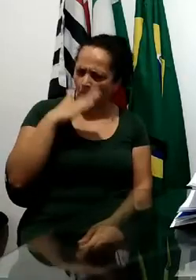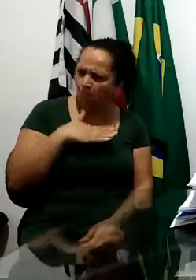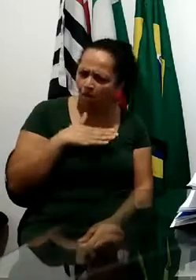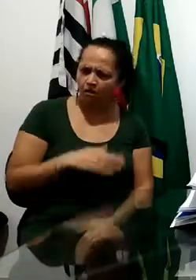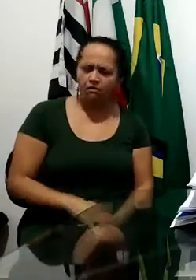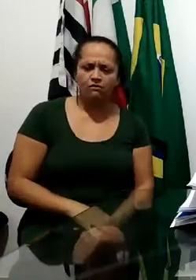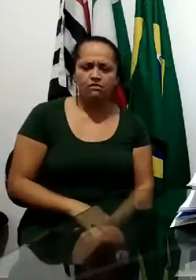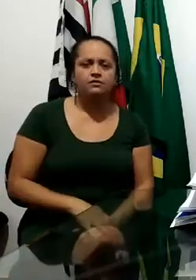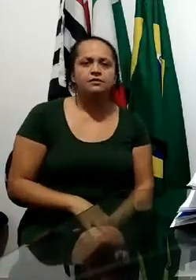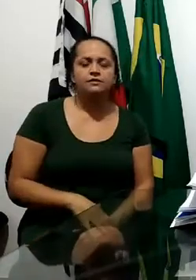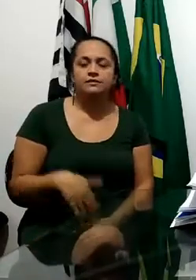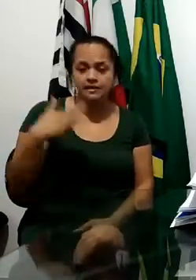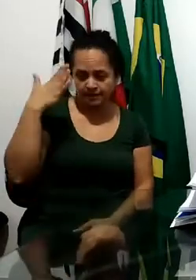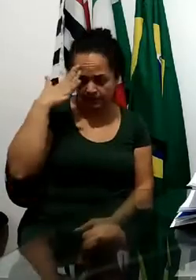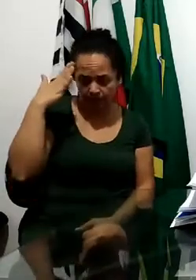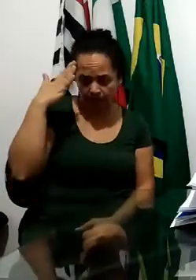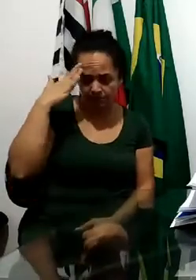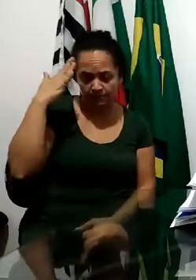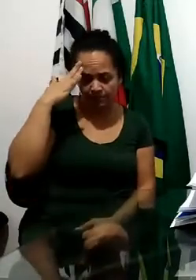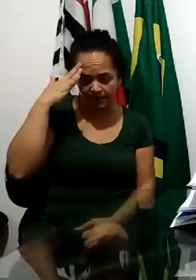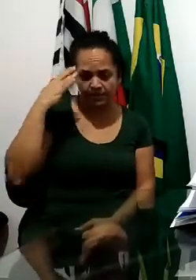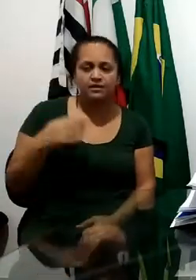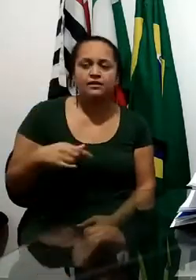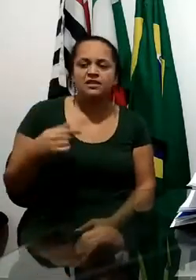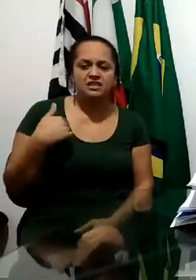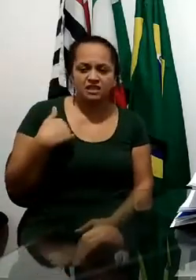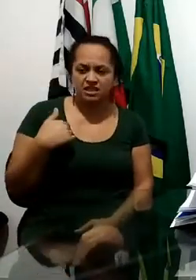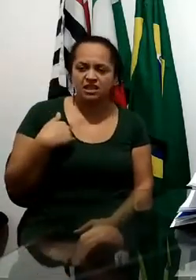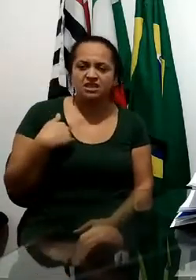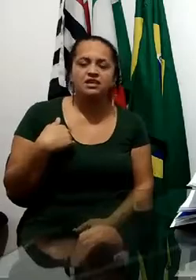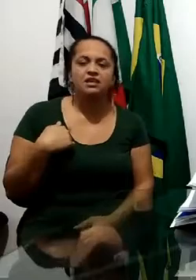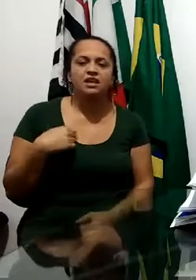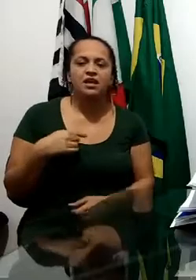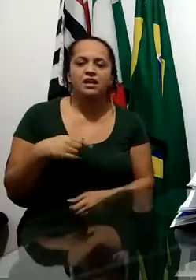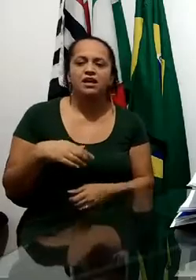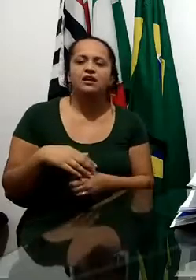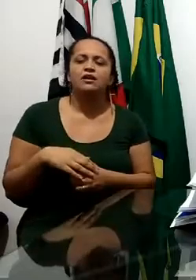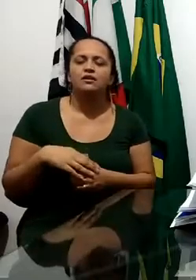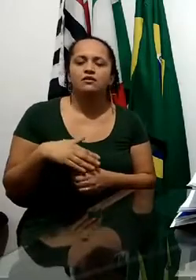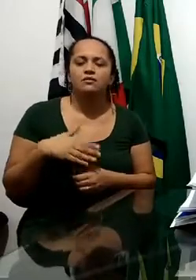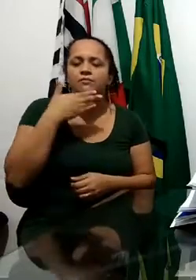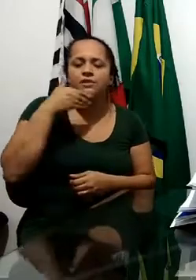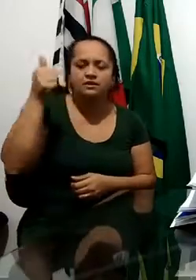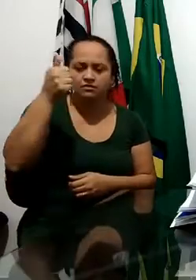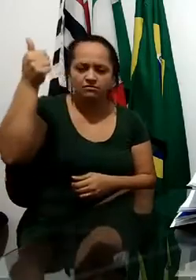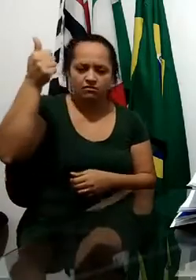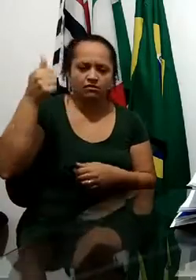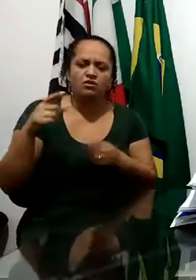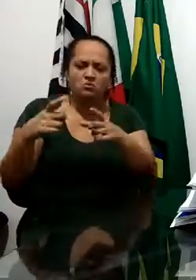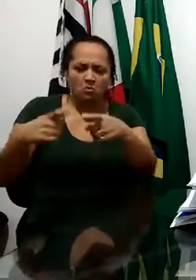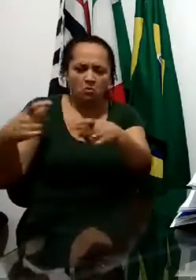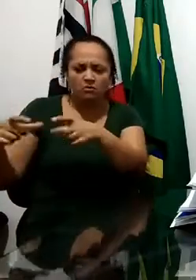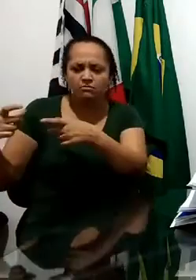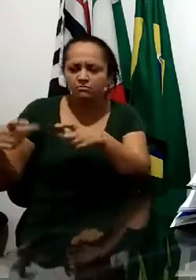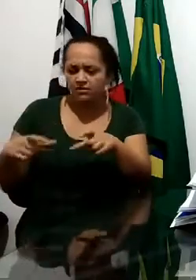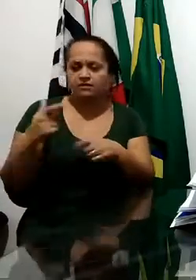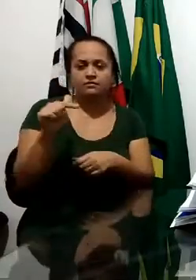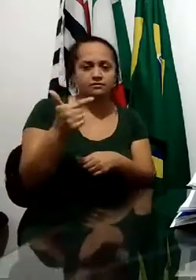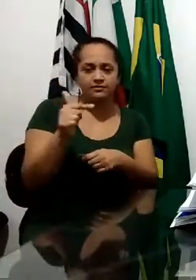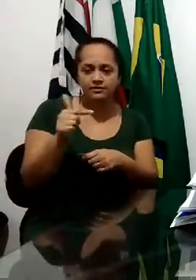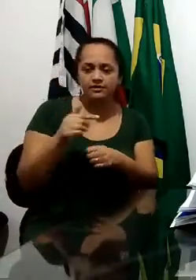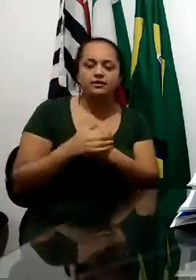negligente. Sabias que ceifo onde não semeei, e ajunto onde não espalhei.